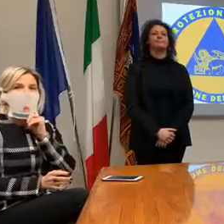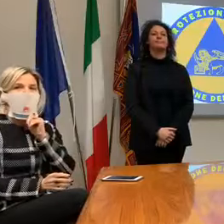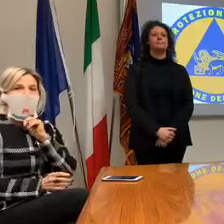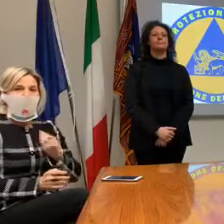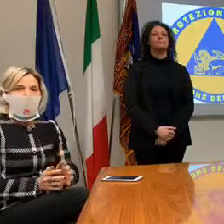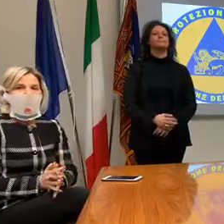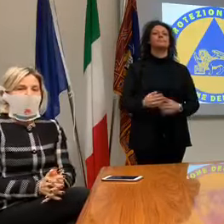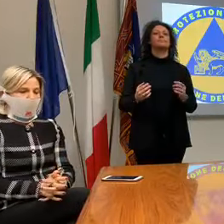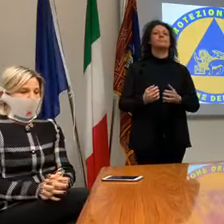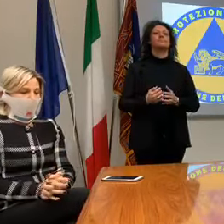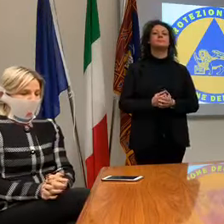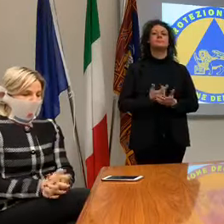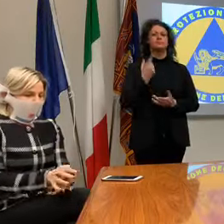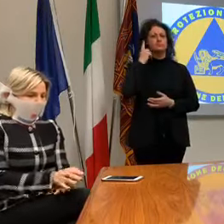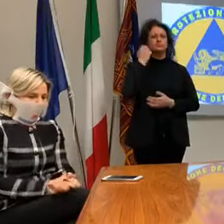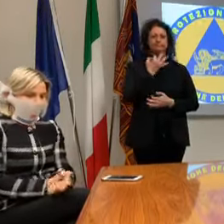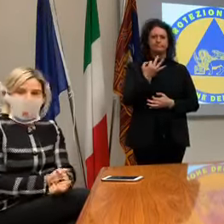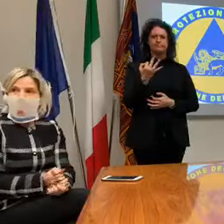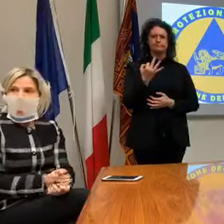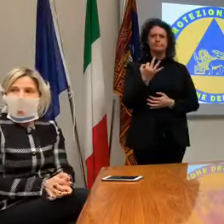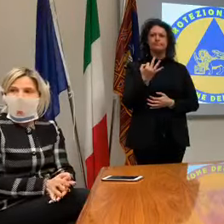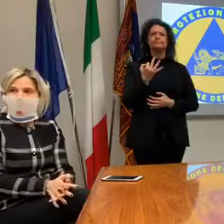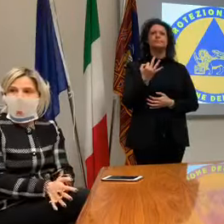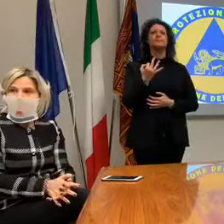grazie, buongiorno, ci sente?